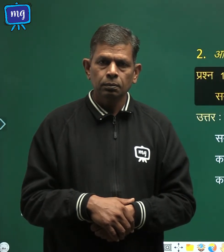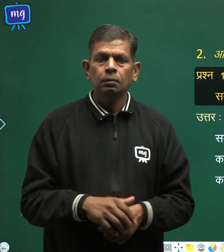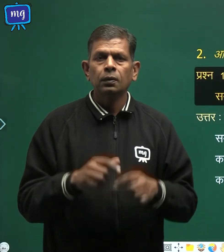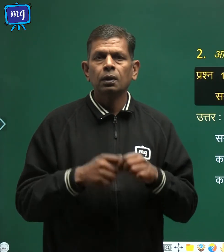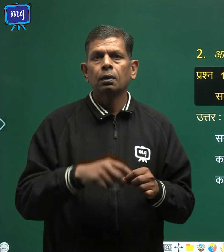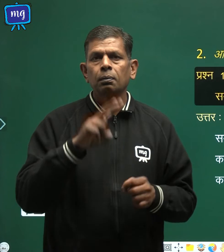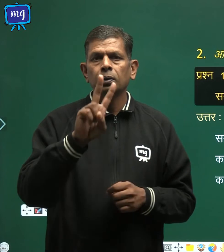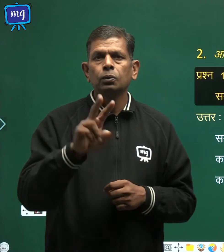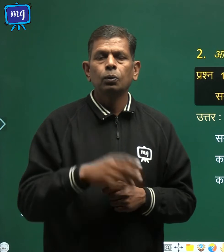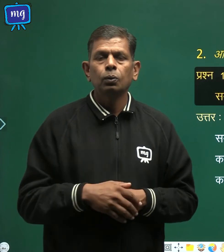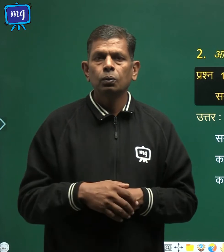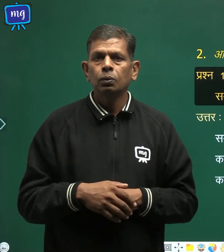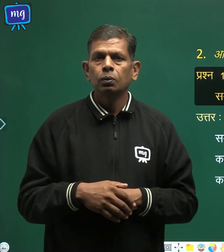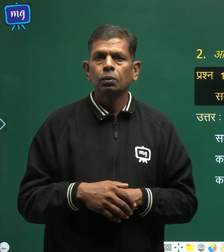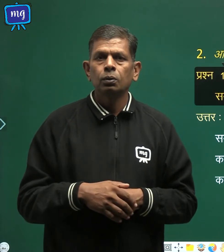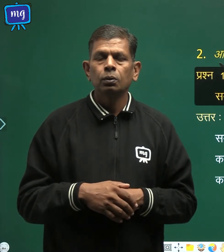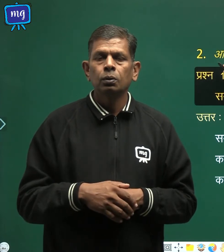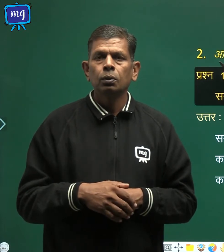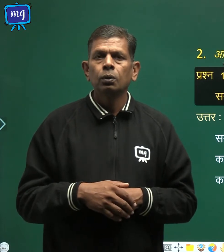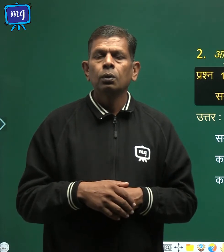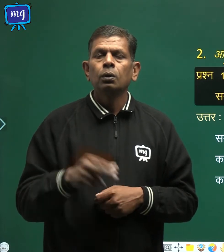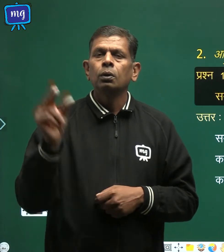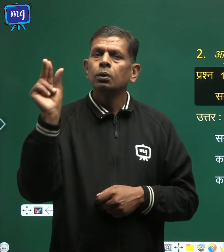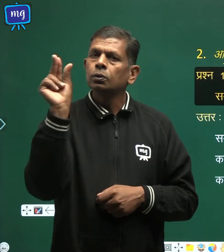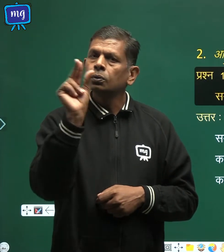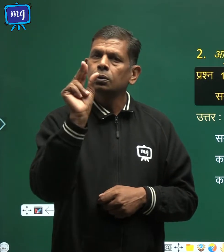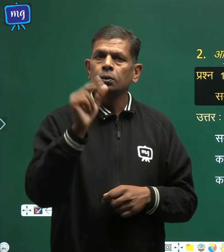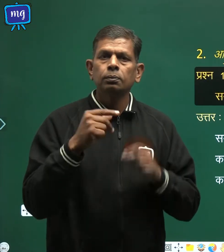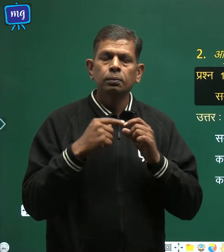नंबर 2, अति लघुत्तरात्मक प्रश्न।